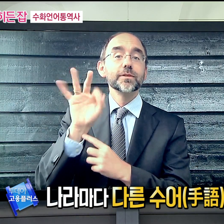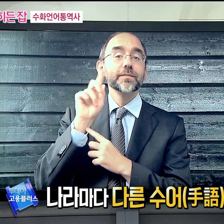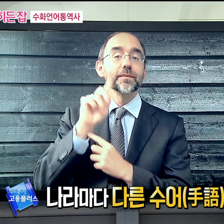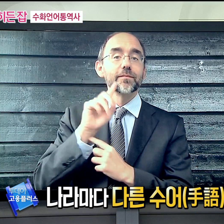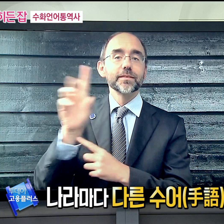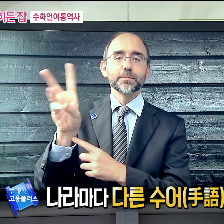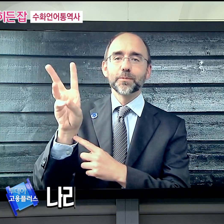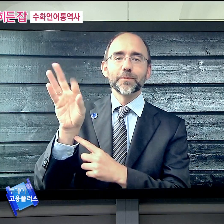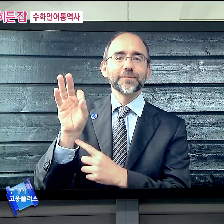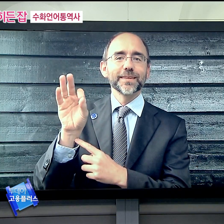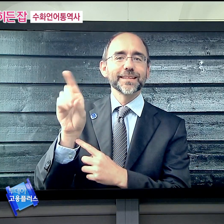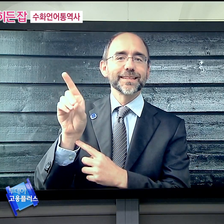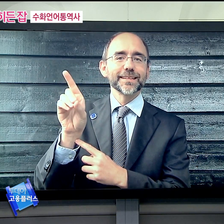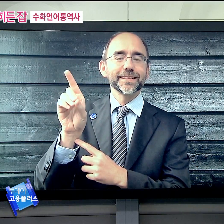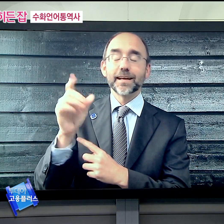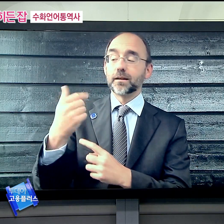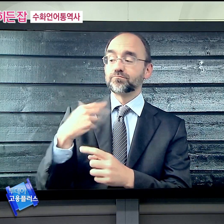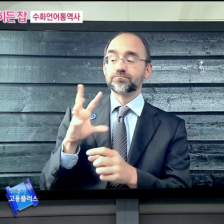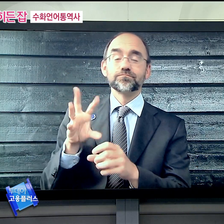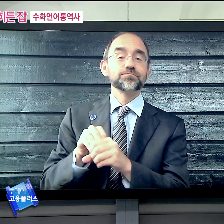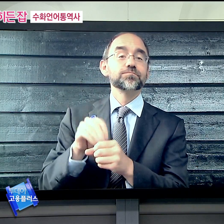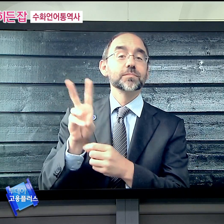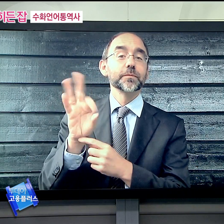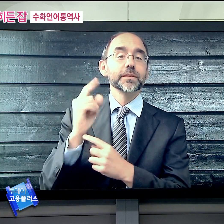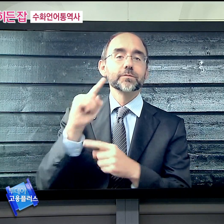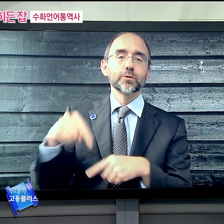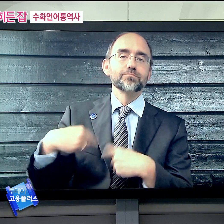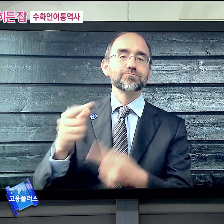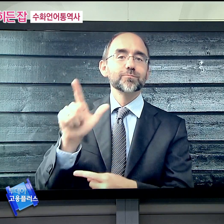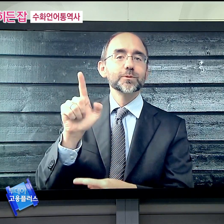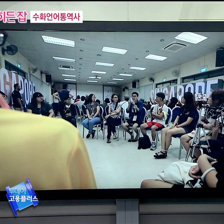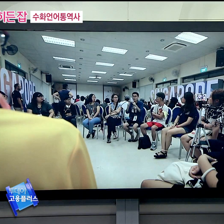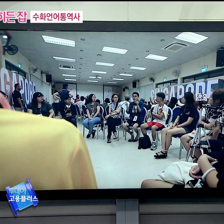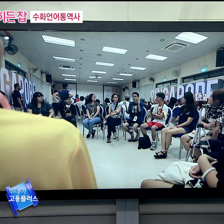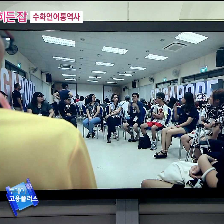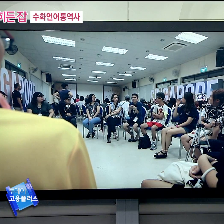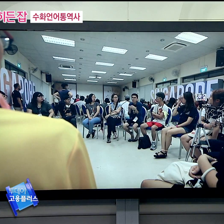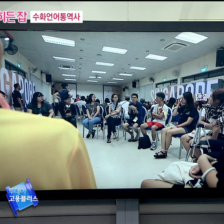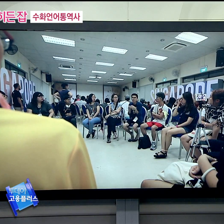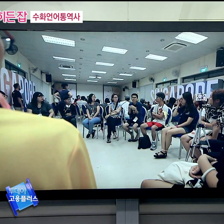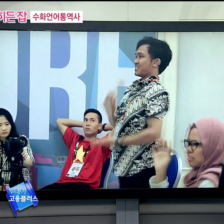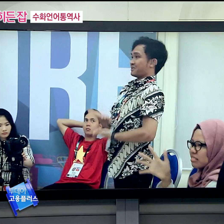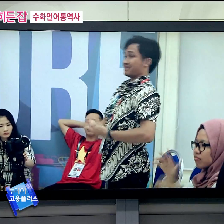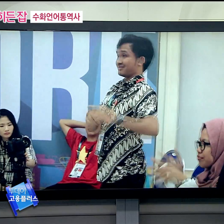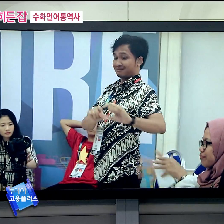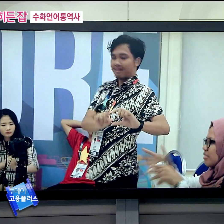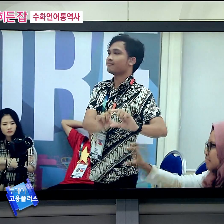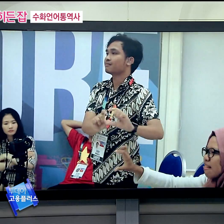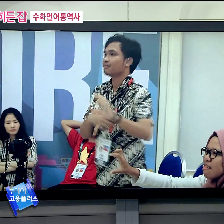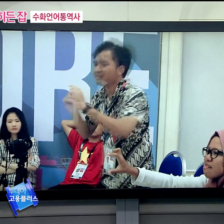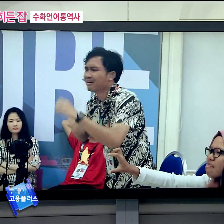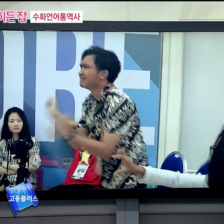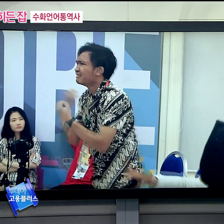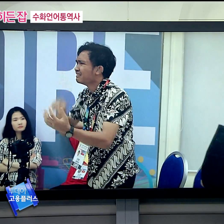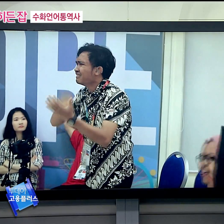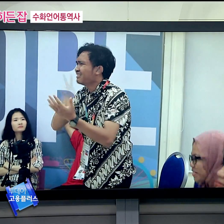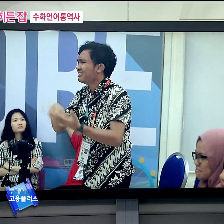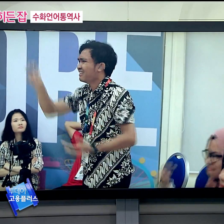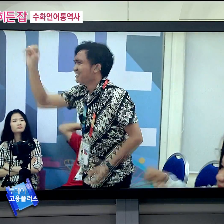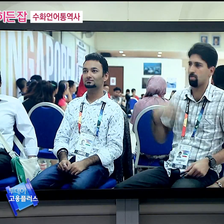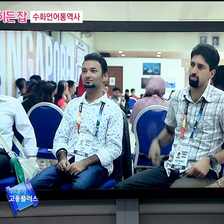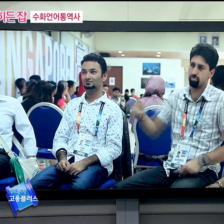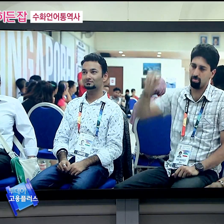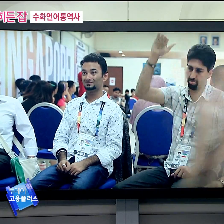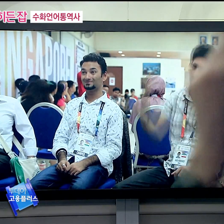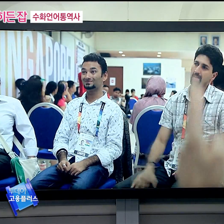합니다 심지어는 같은 영어권 국가인 미국 영국 호주 도 각기다른 수 월을 사용한다고 하는데요